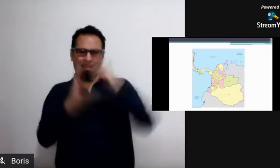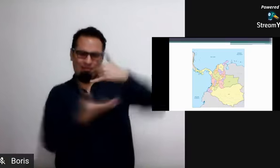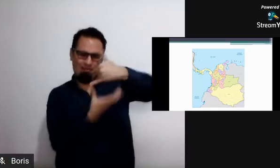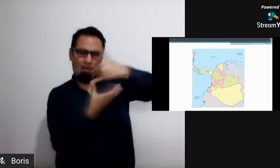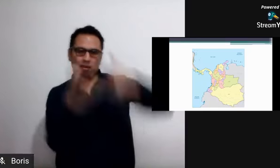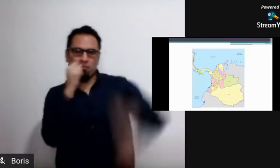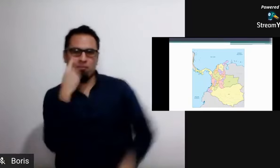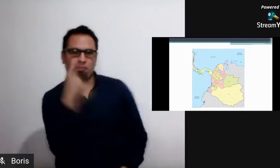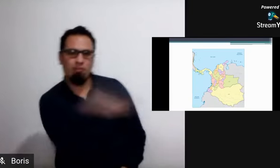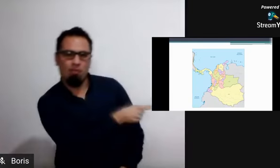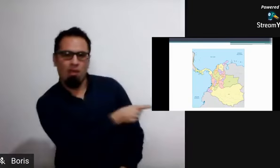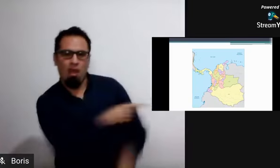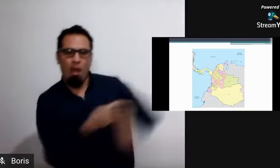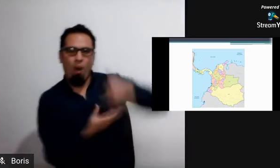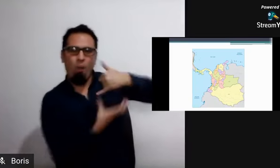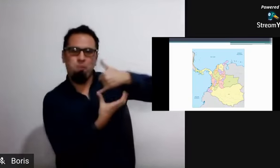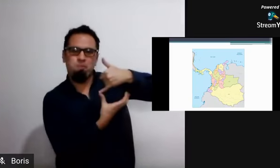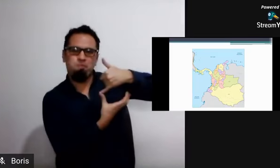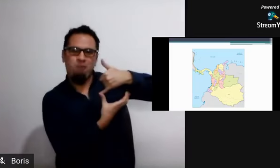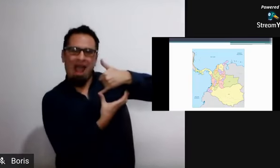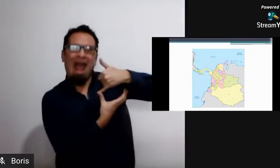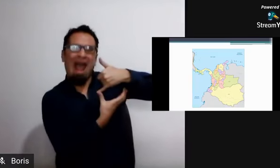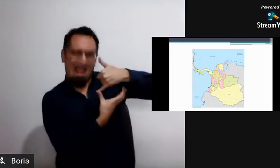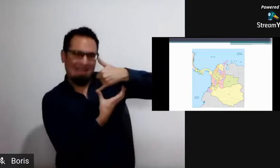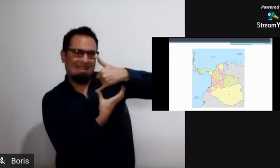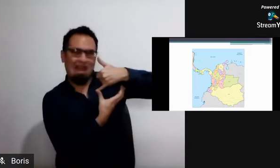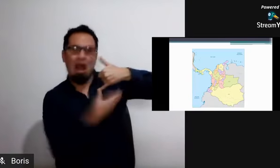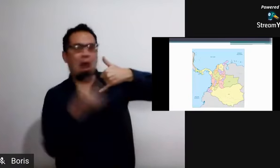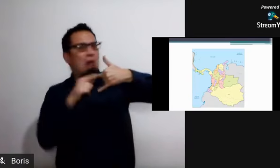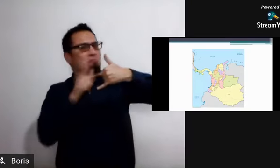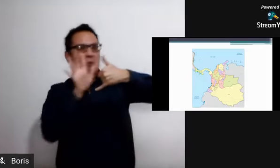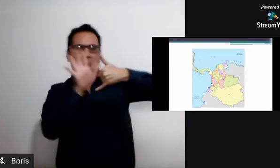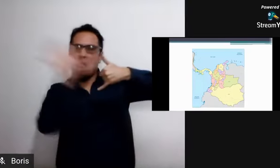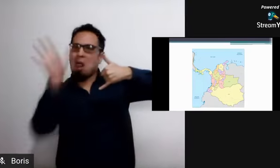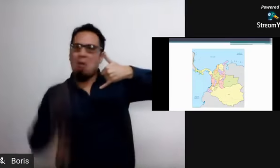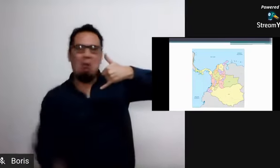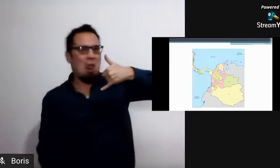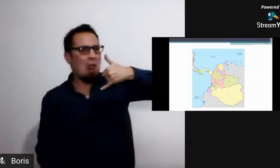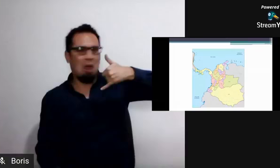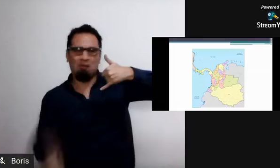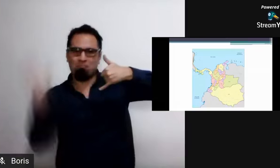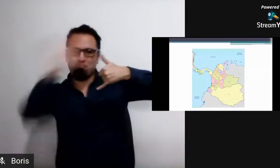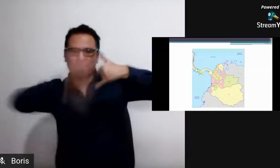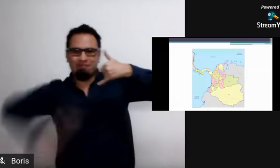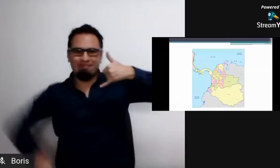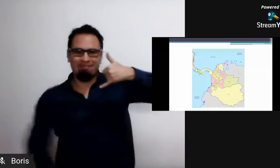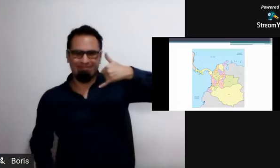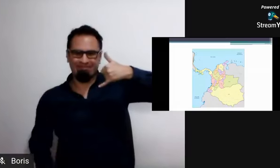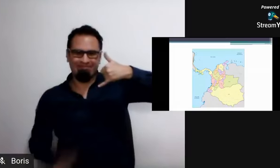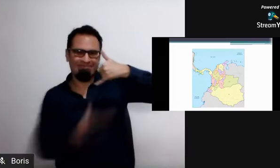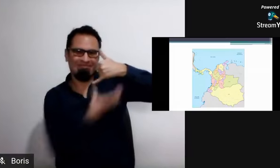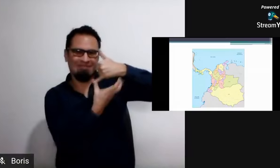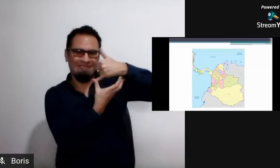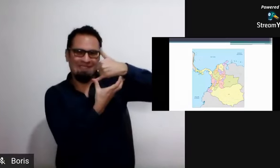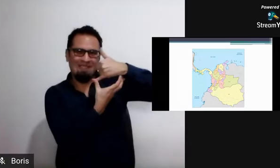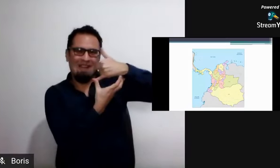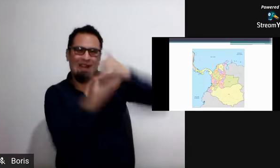estábamos hablando de que durante el año 1830 el país era conocido como la Nueva Granada.